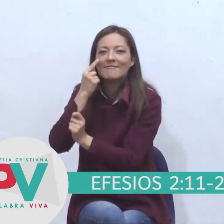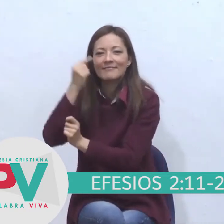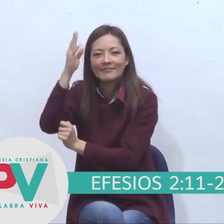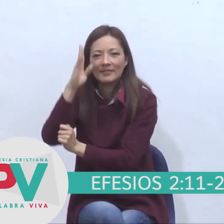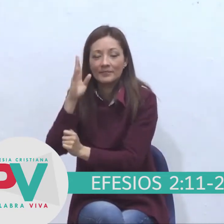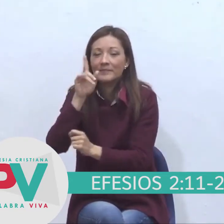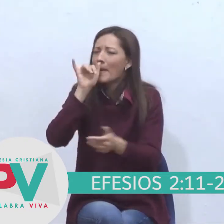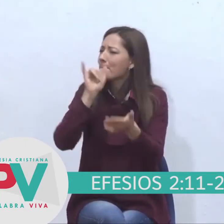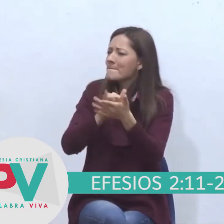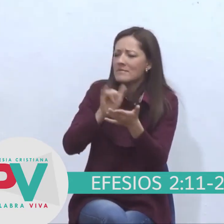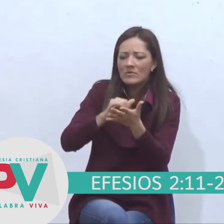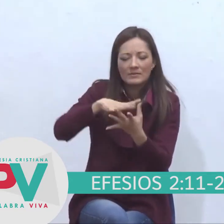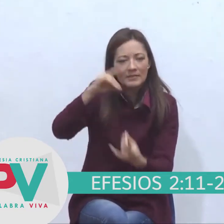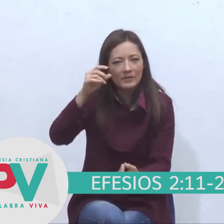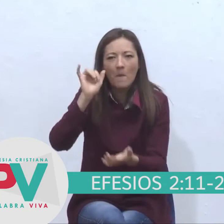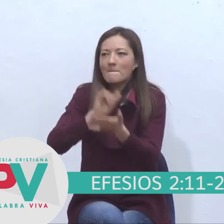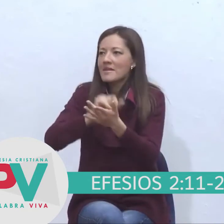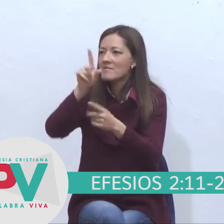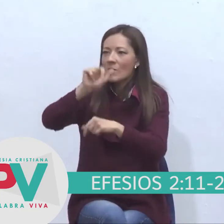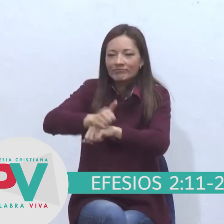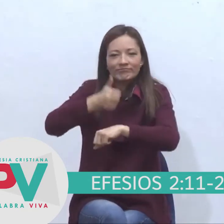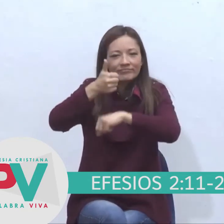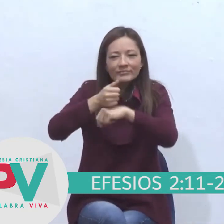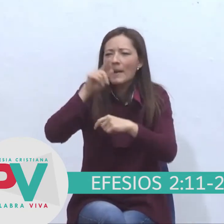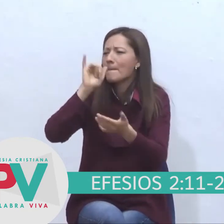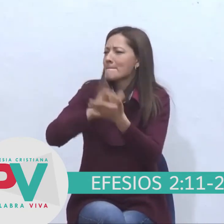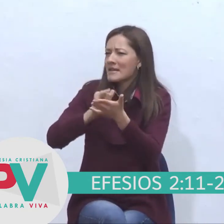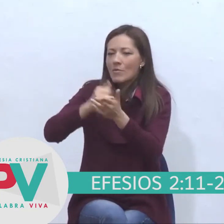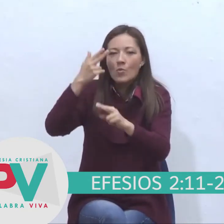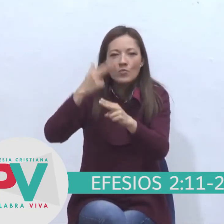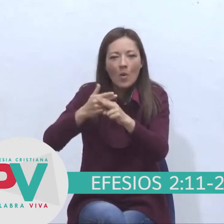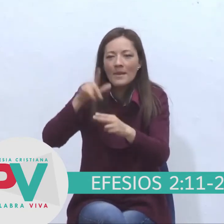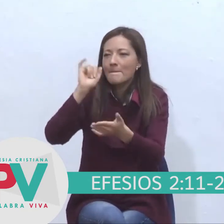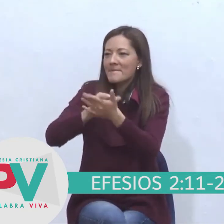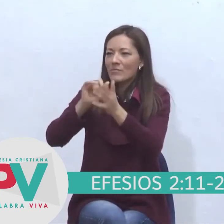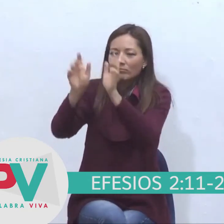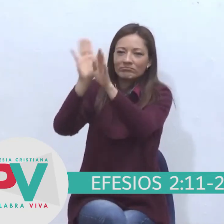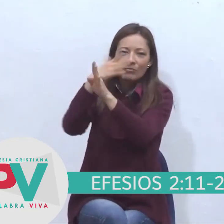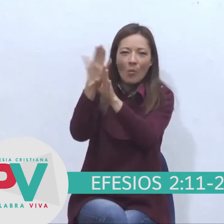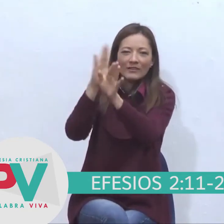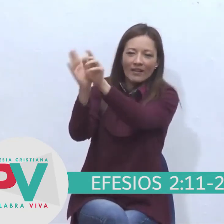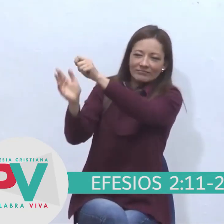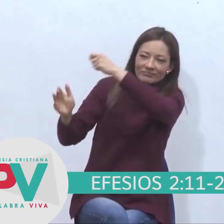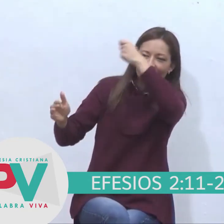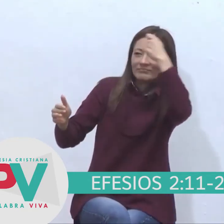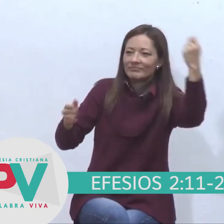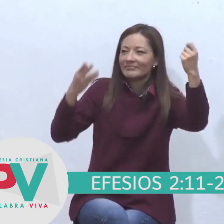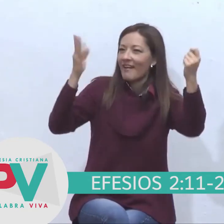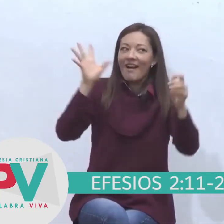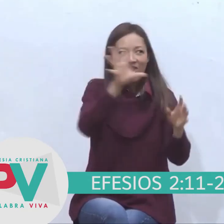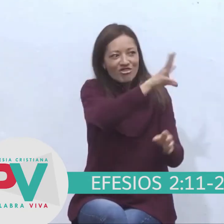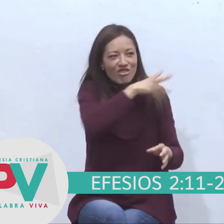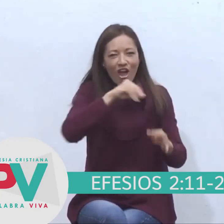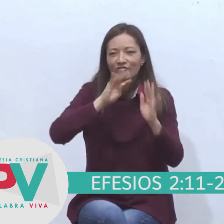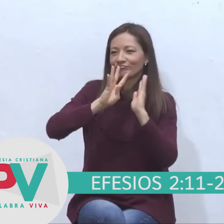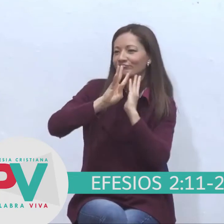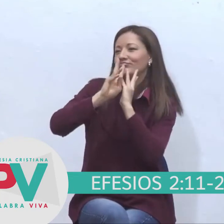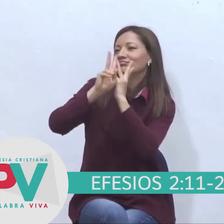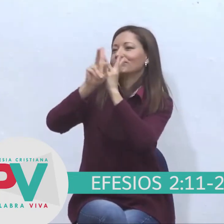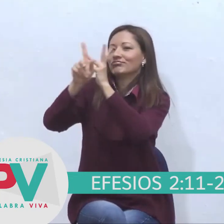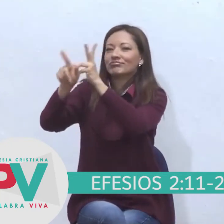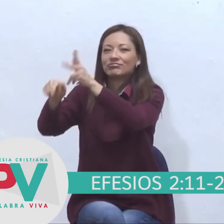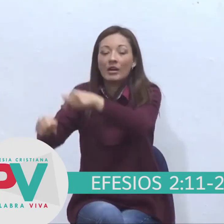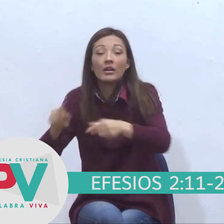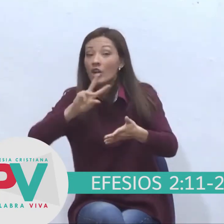mismo Señor, por un mismo nombre y por la misma puerta vamos a entrar todos. Así que ni usted es más que yo, ni yo soy más que